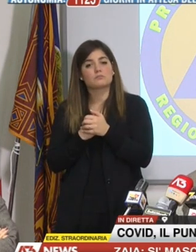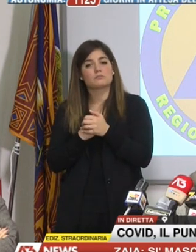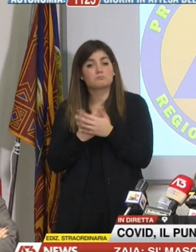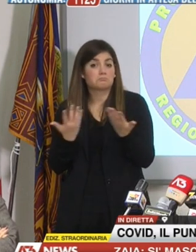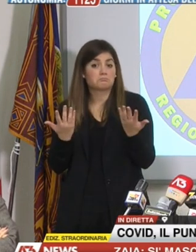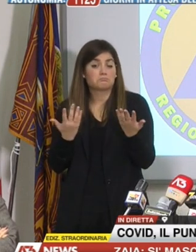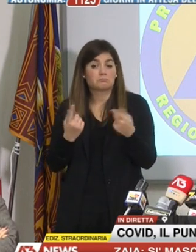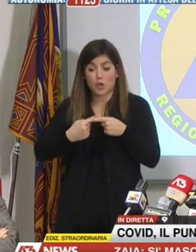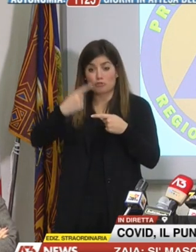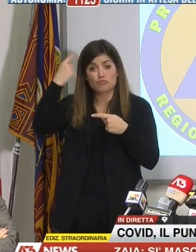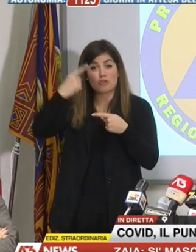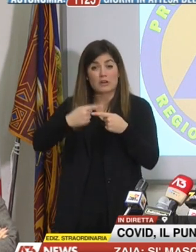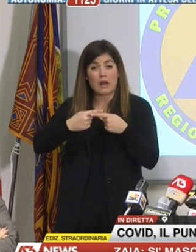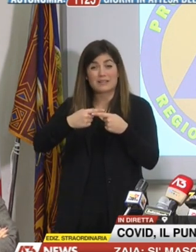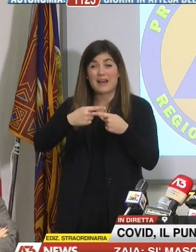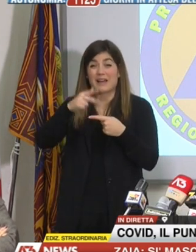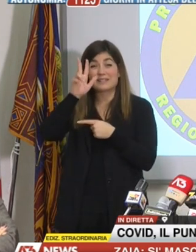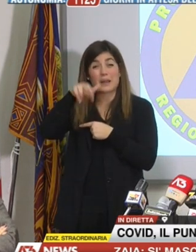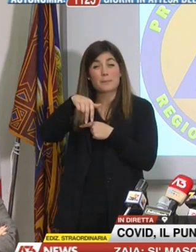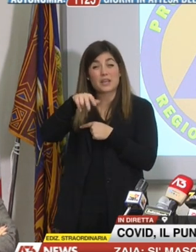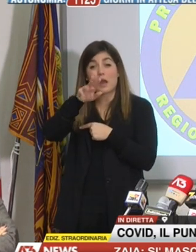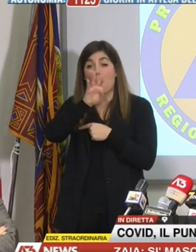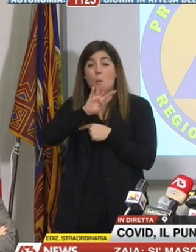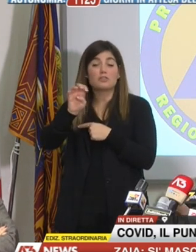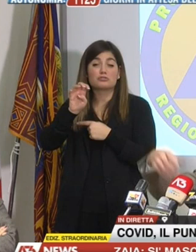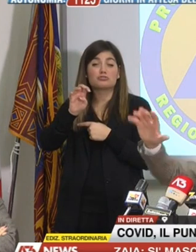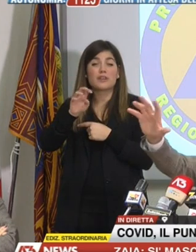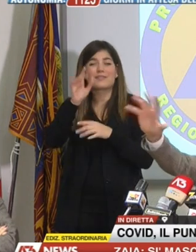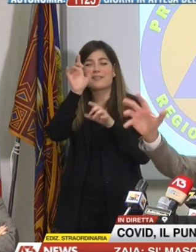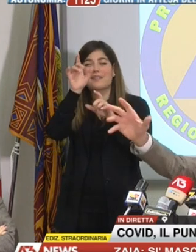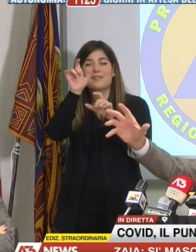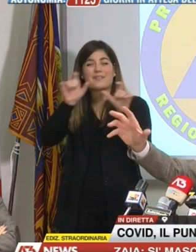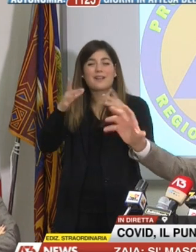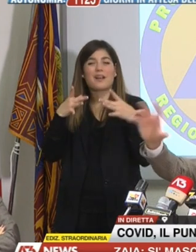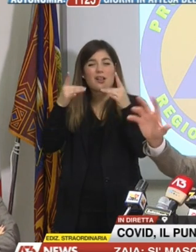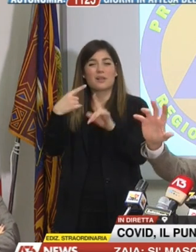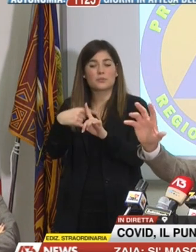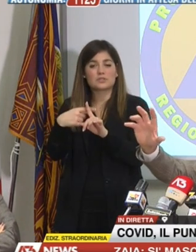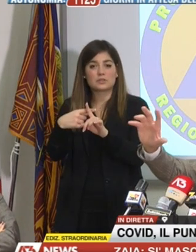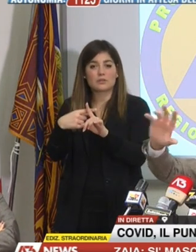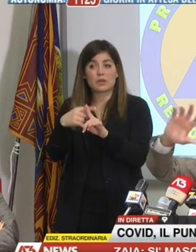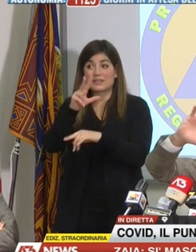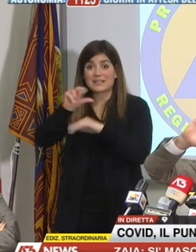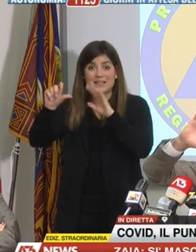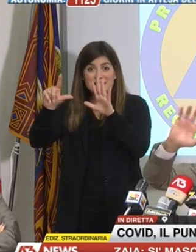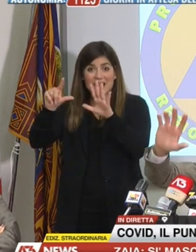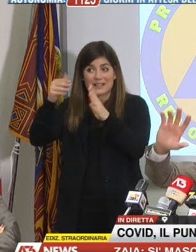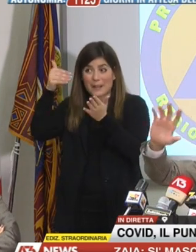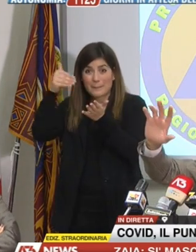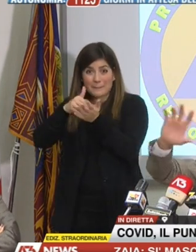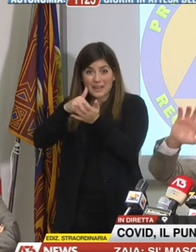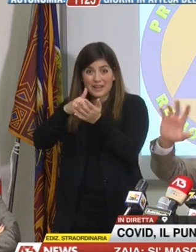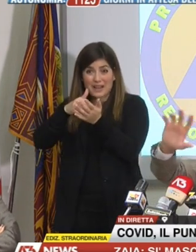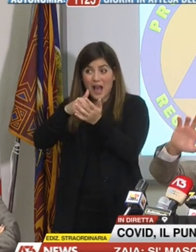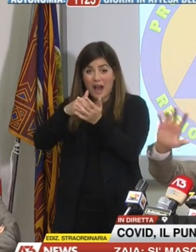una giornata da 3.400 positivi. I 37.000 rapidi si sono portati a casa, ma a